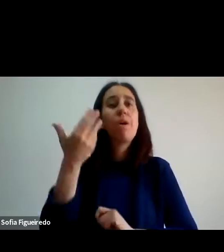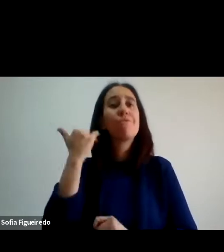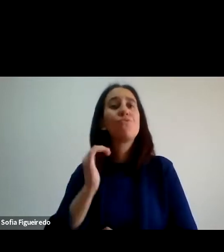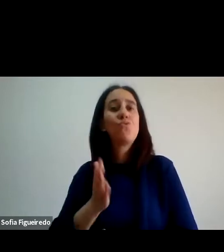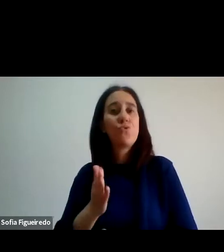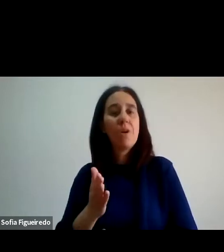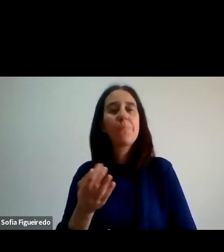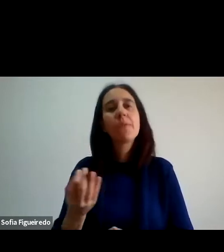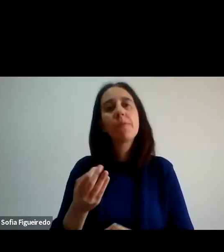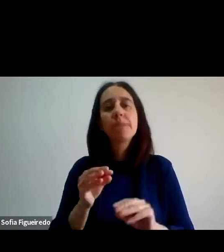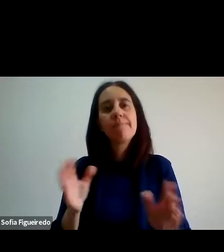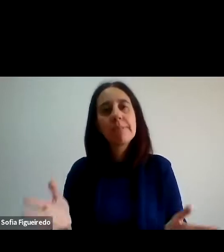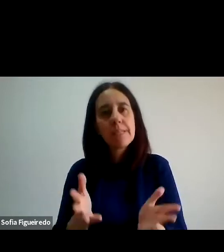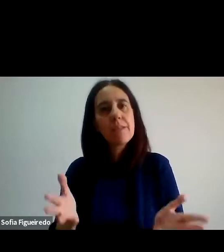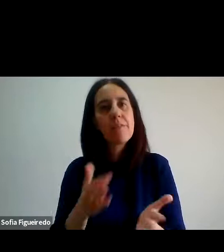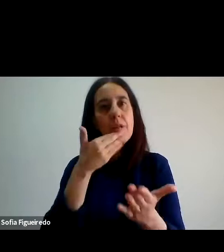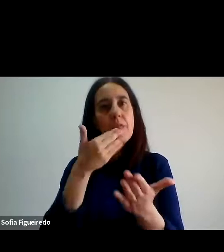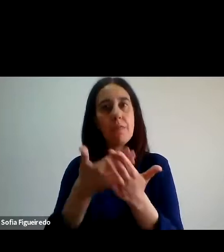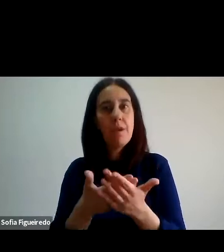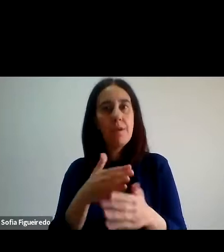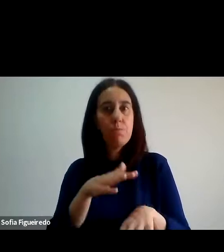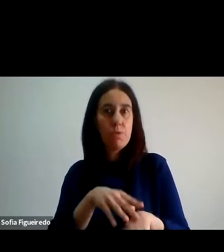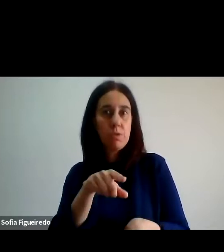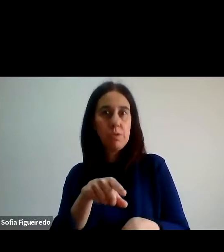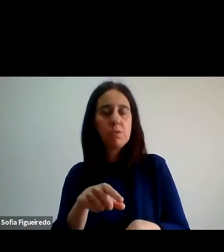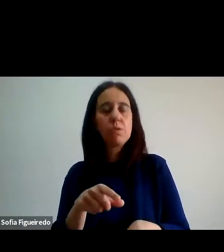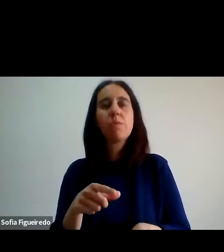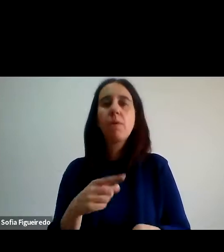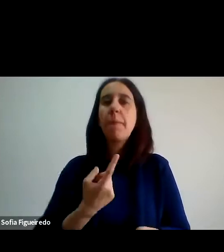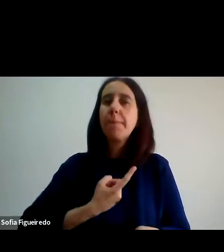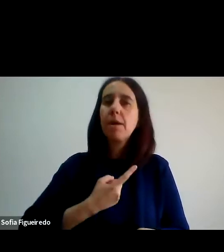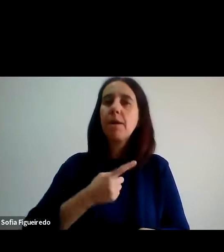terá de ser incentivada, proporcionada por causa disso, e portanto temos que também,